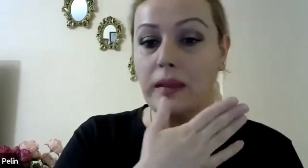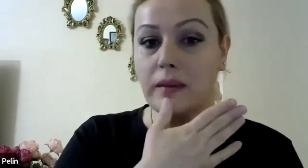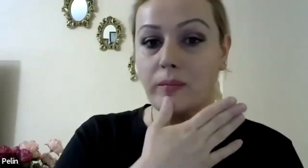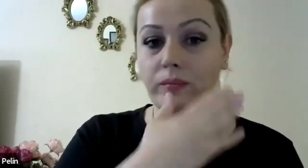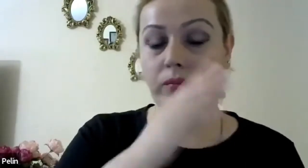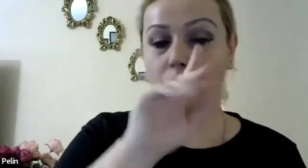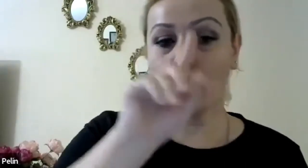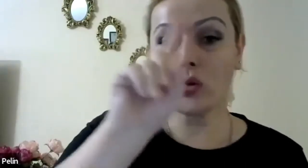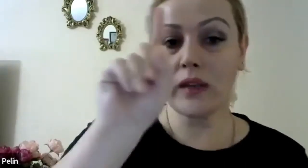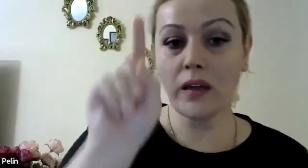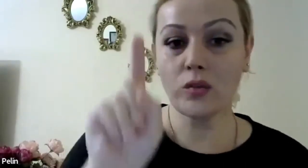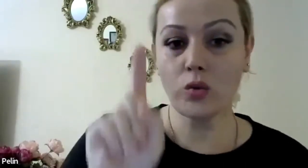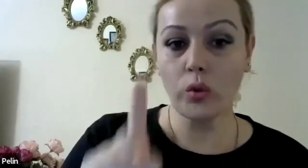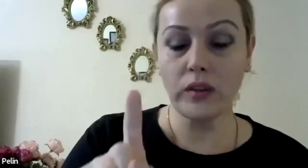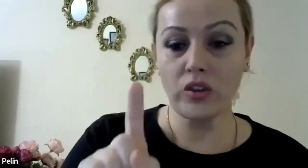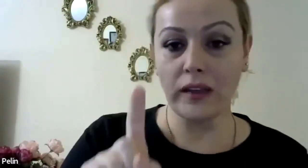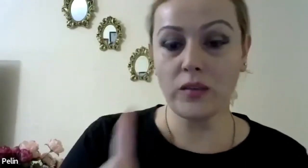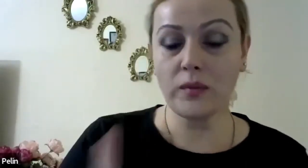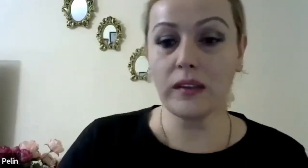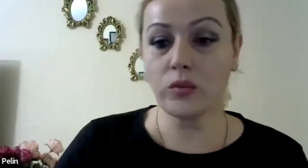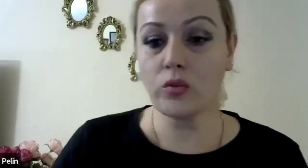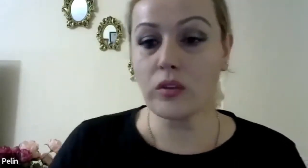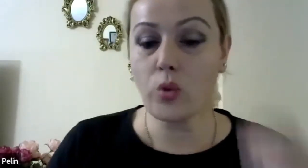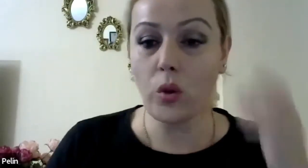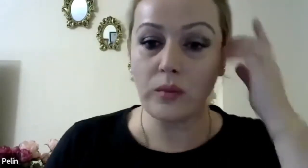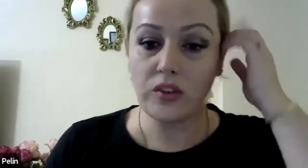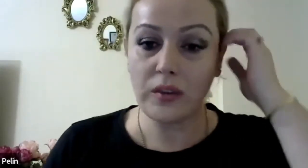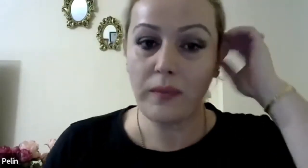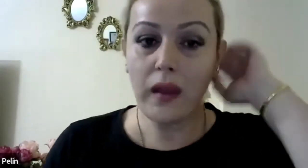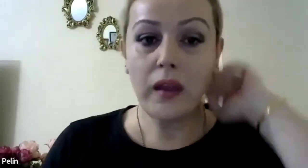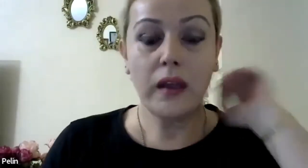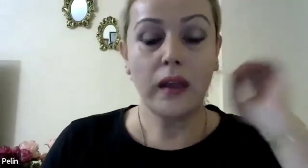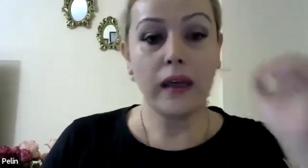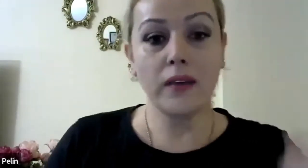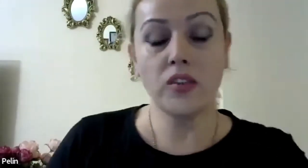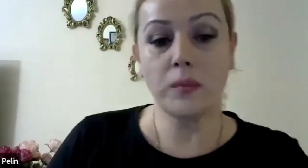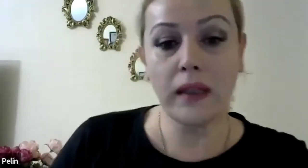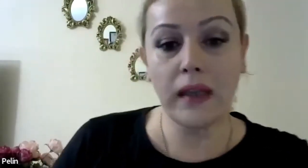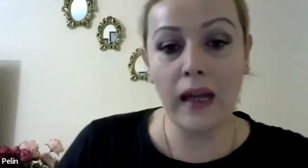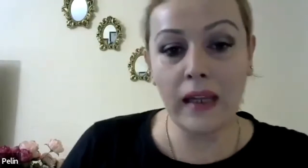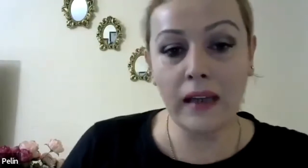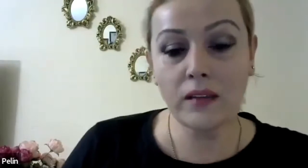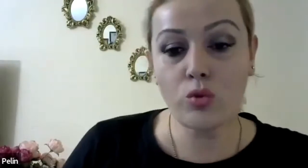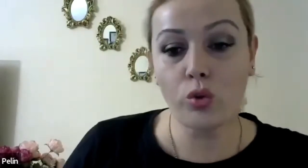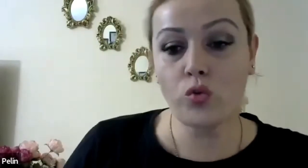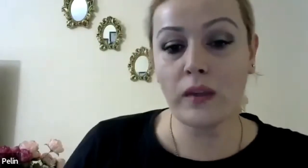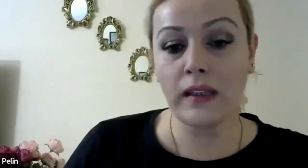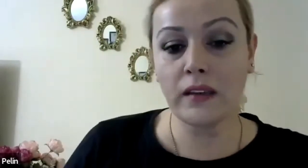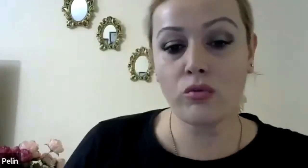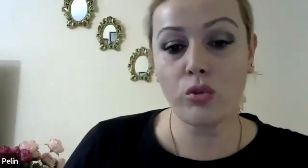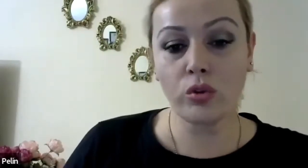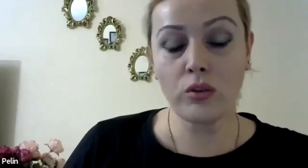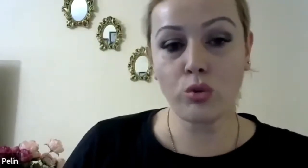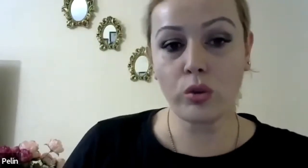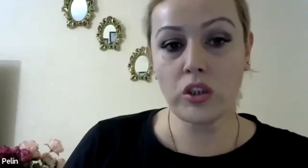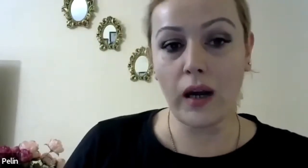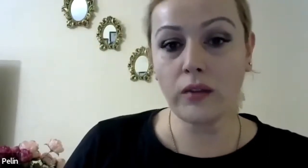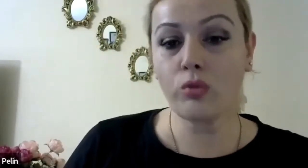olabilirim? Sonuna soru işareti. Şimdi dün de söylemiştim. İşitme engelliler soru cümlelerinin sonuna soru işareti